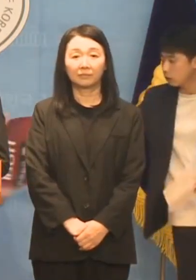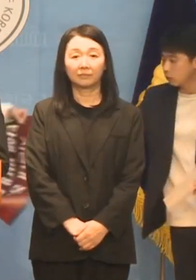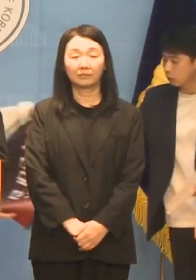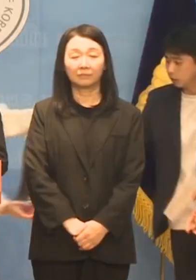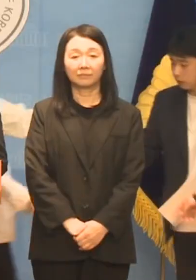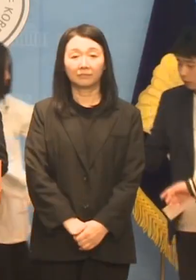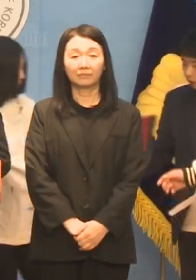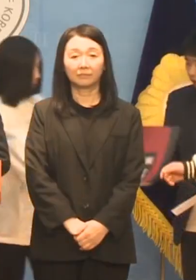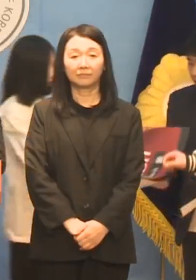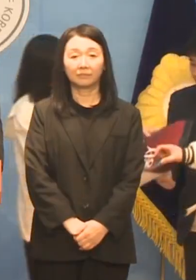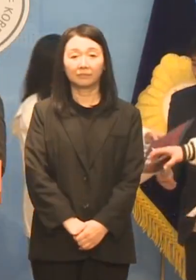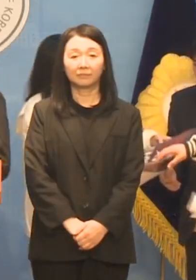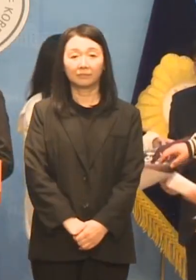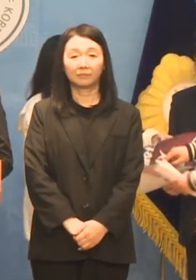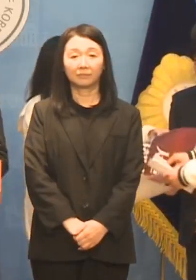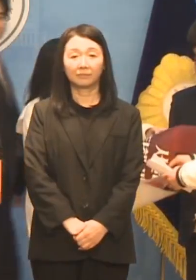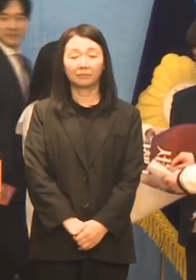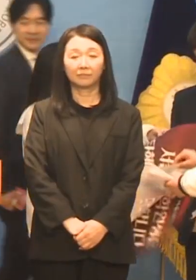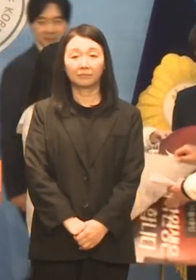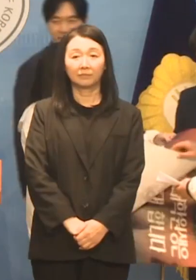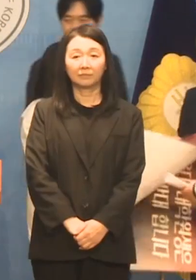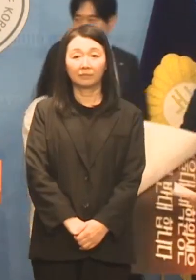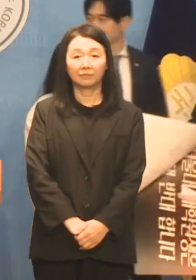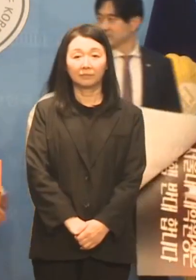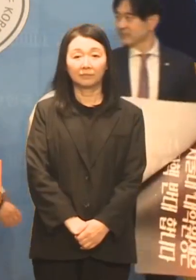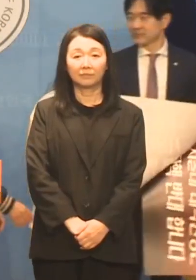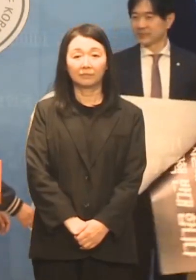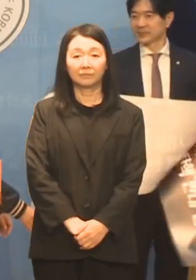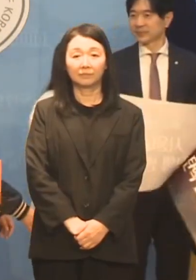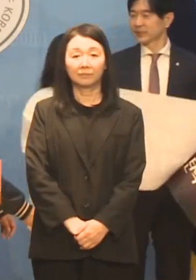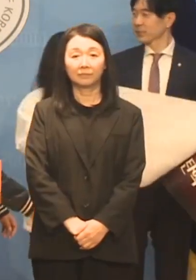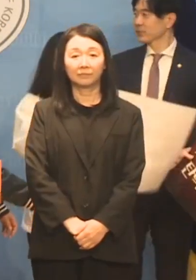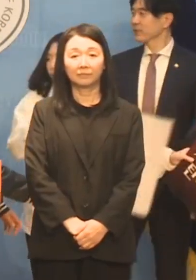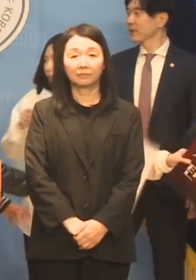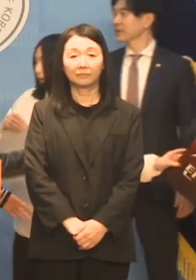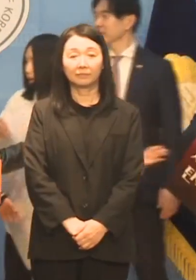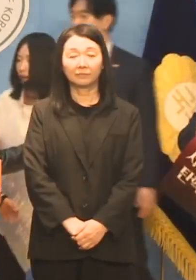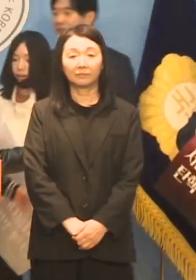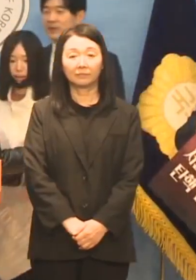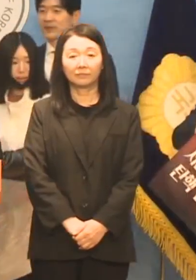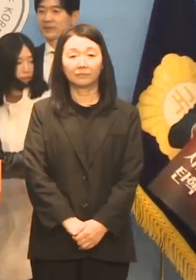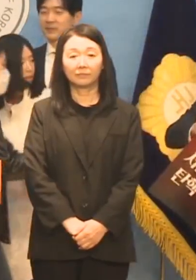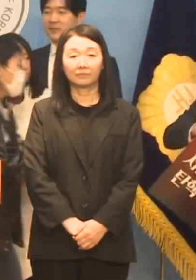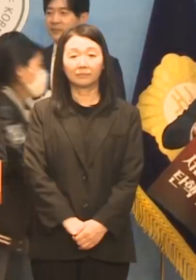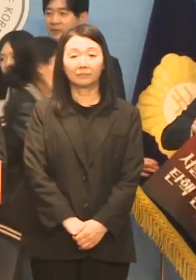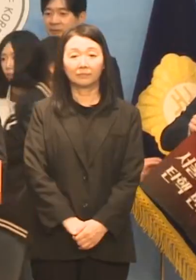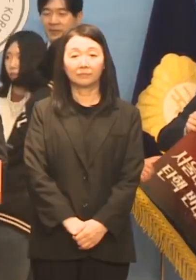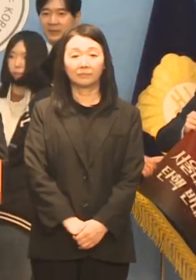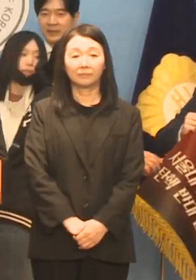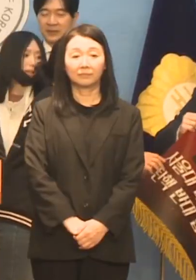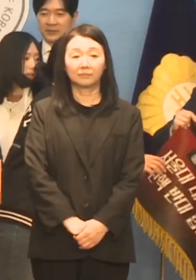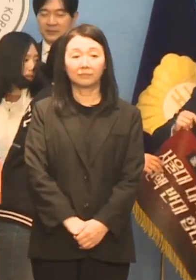함께 드시. 예, 의원님 뒤에 서주시면. 예예. 예. 뒤에 서시.